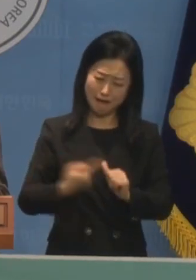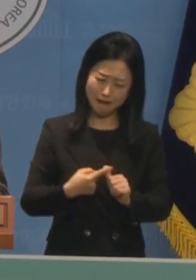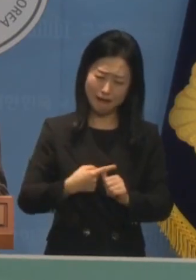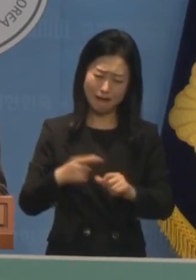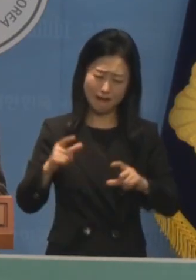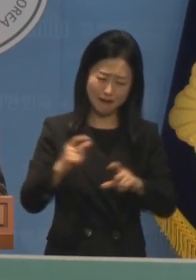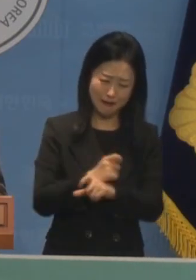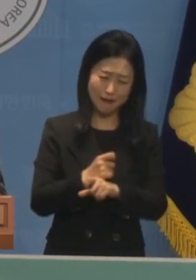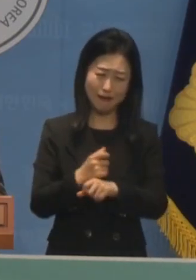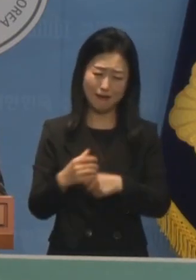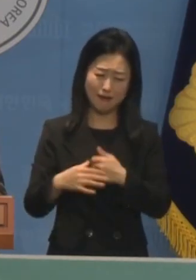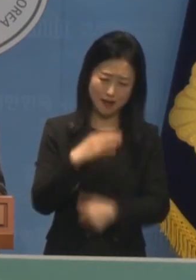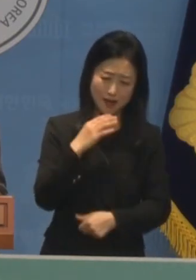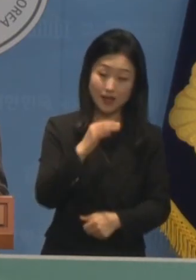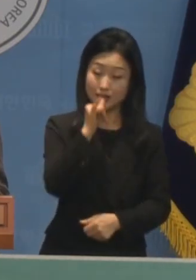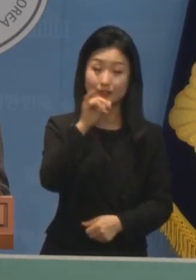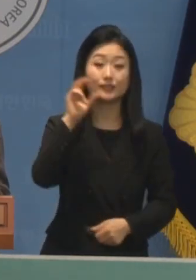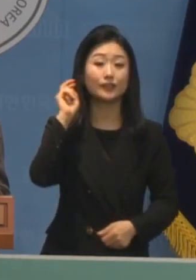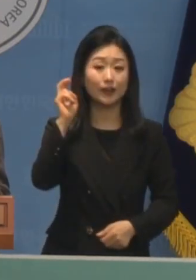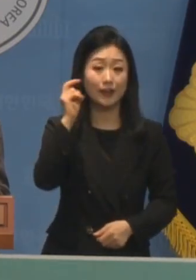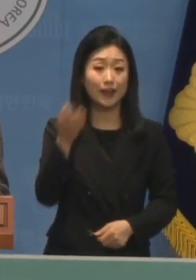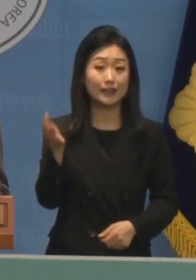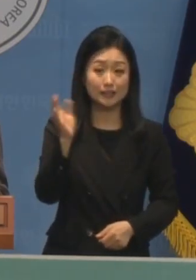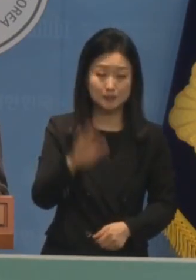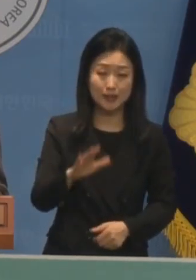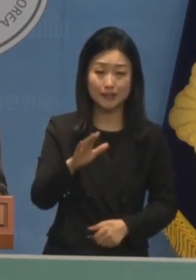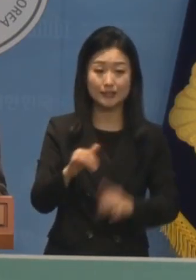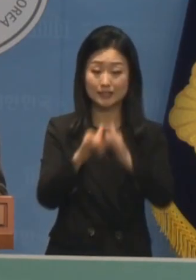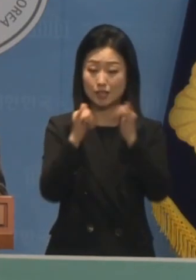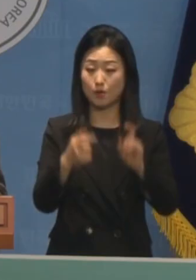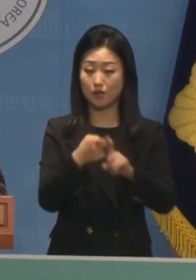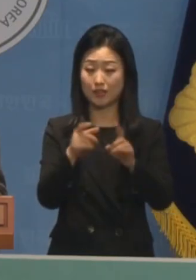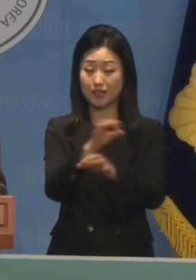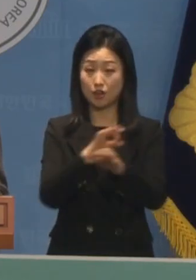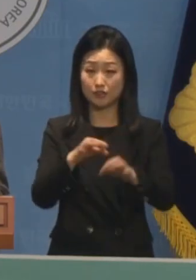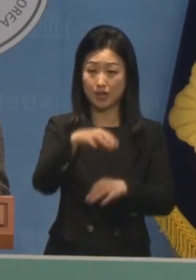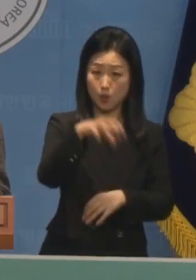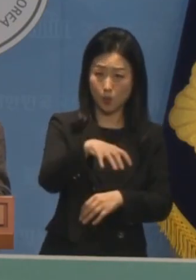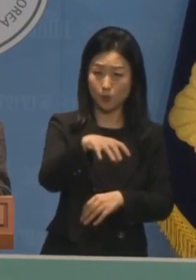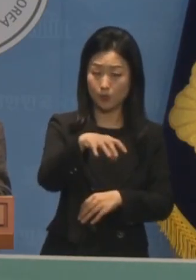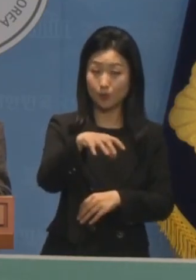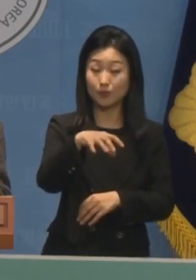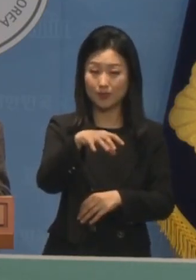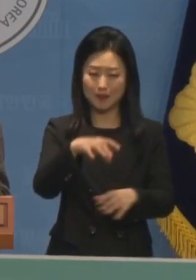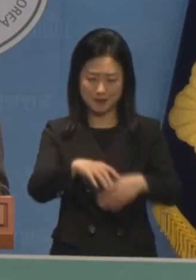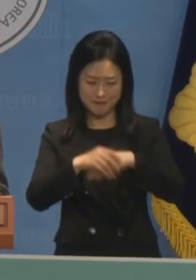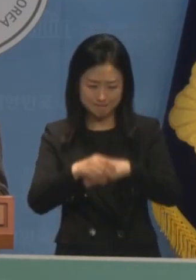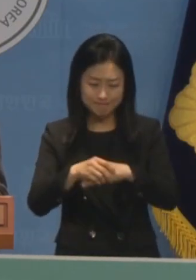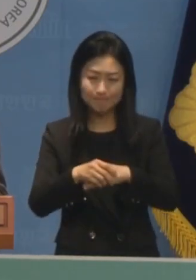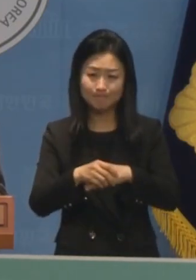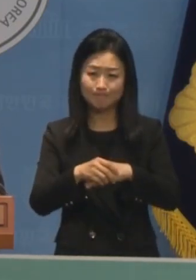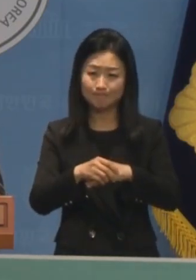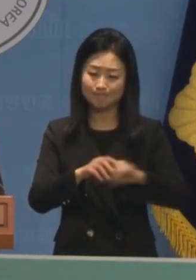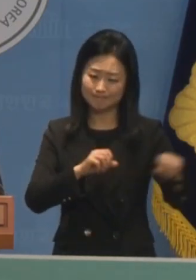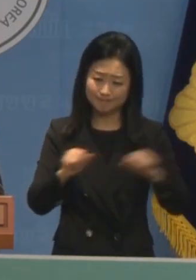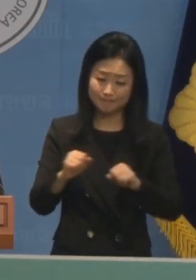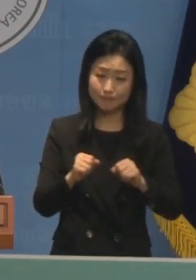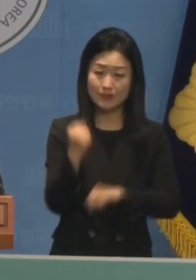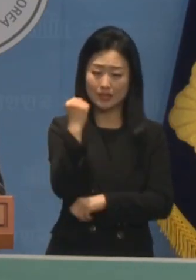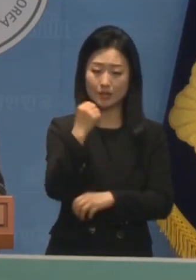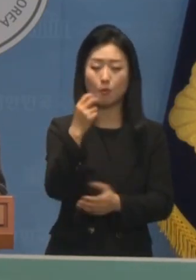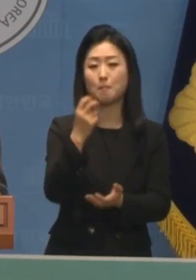적대와 불신도 있을 것입니다. 그럴 때마다 사회 연대 경제 현장과 함께 손을 잡고 결국